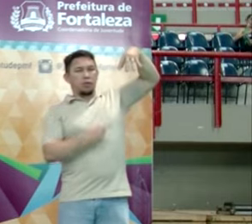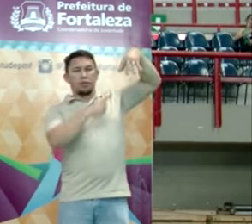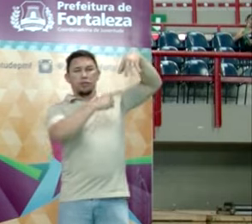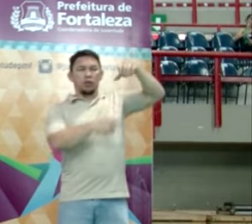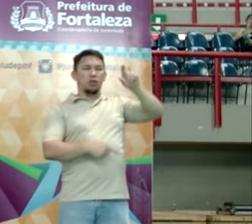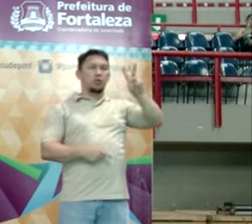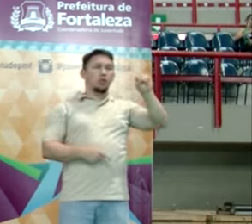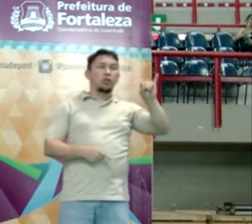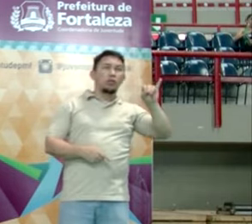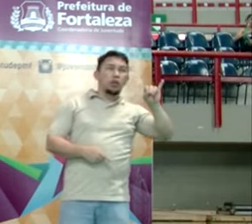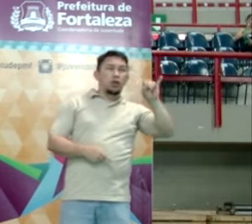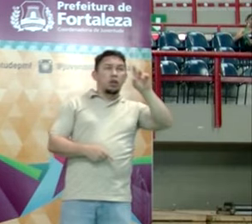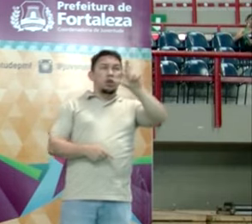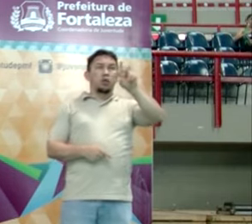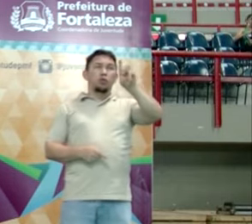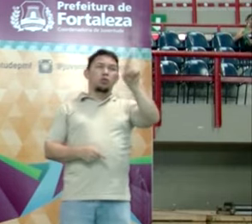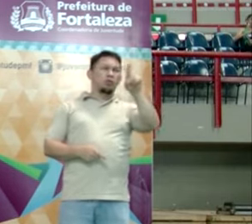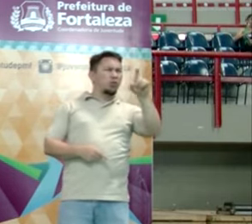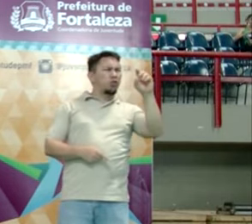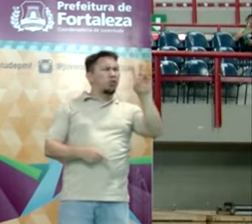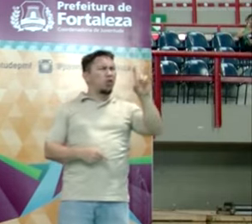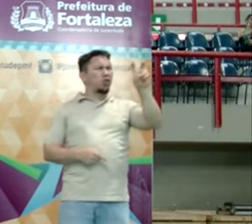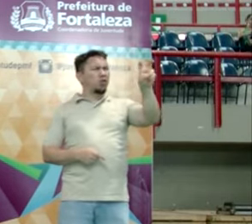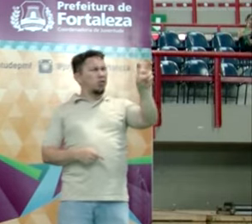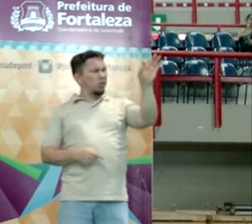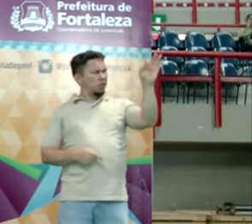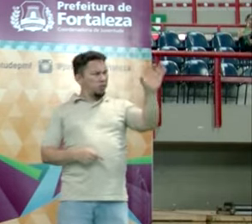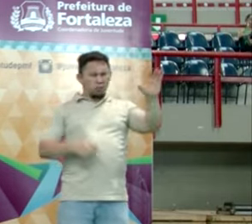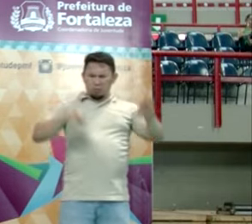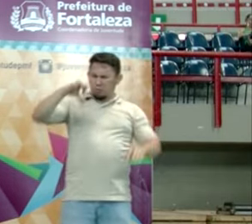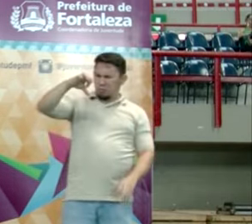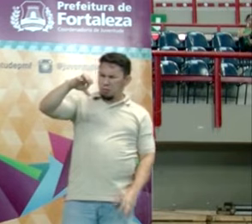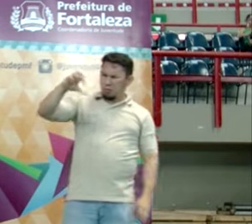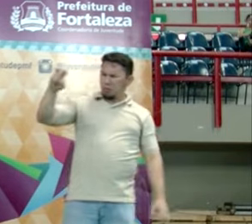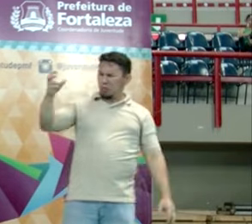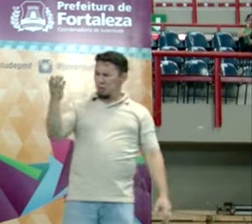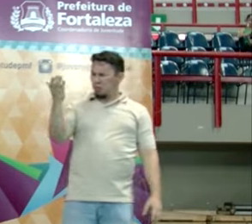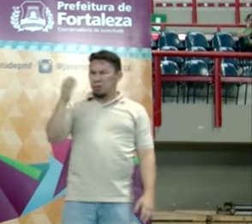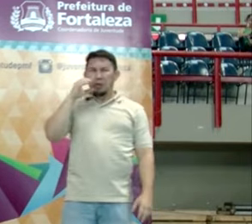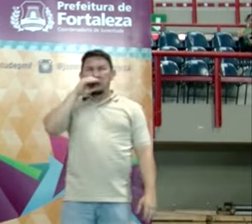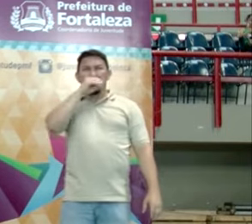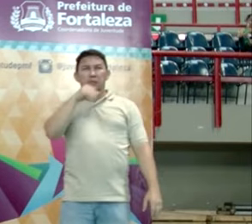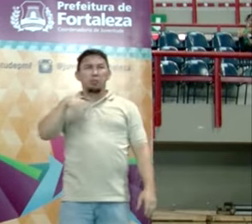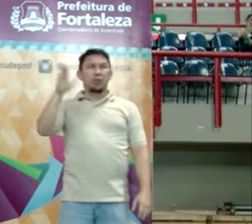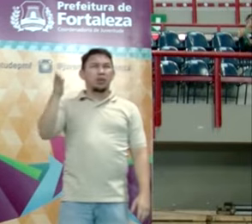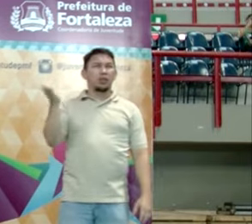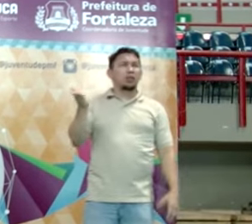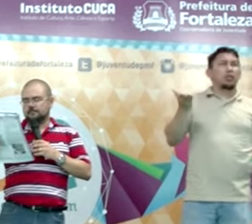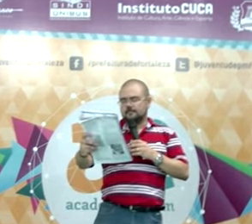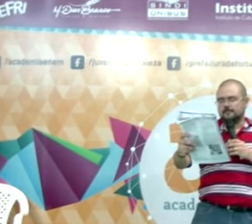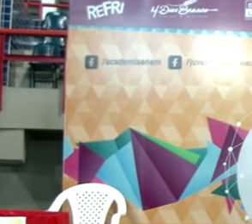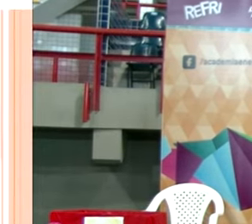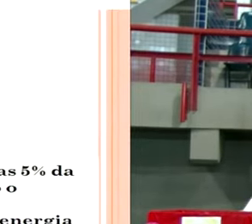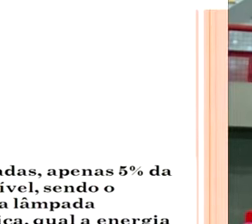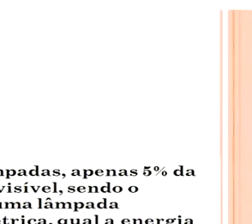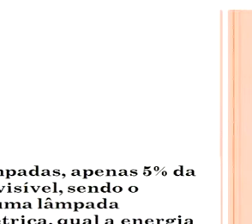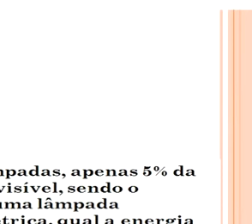Senhora, 5%? Isso é muito pouco convertido em luz. E olha quanto você não gasta.